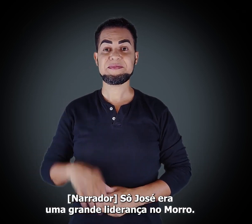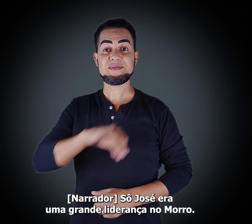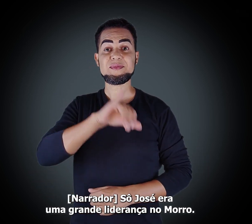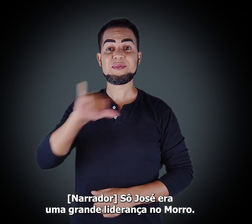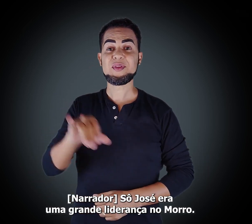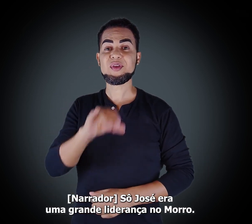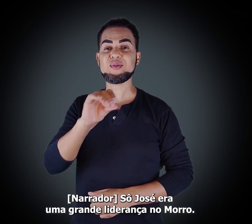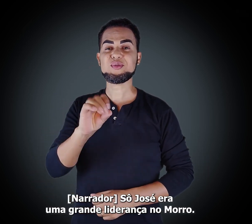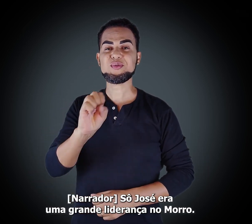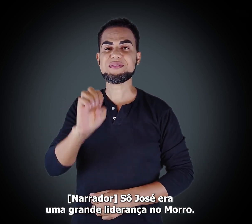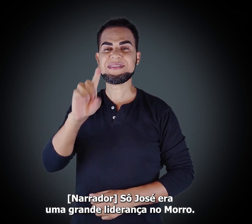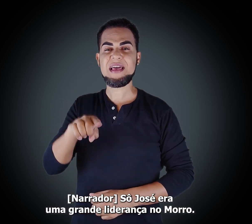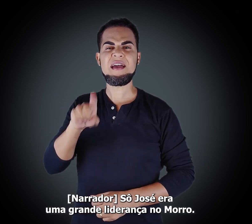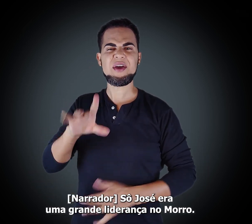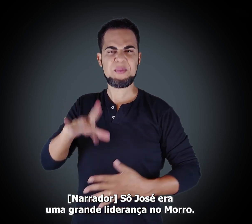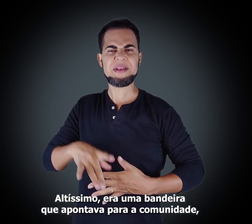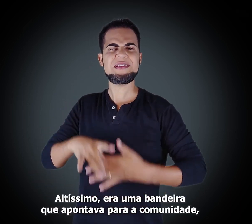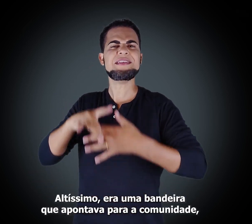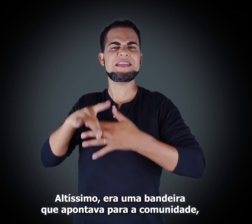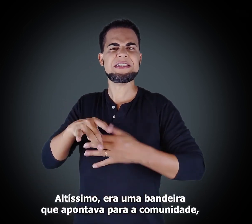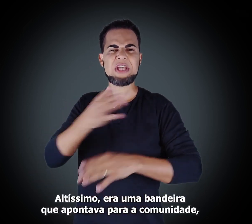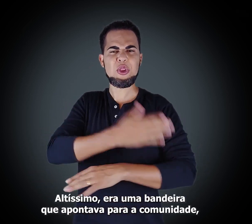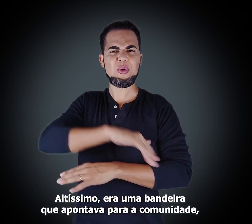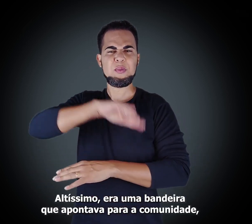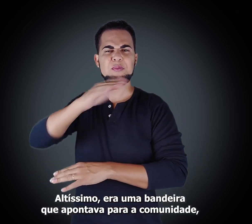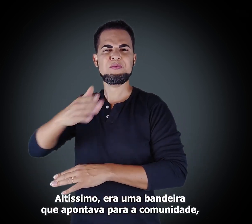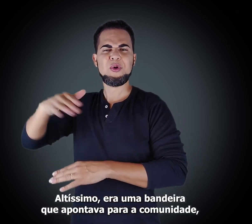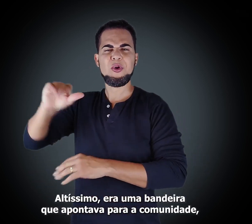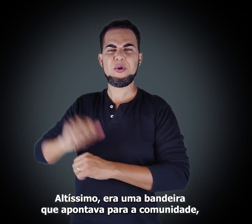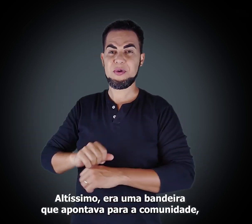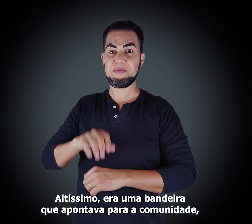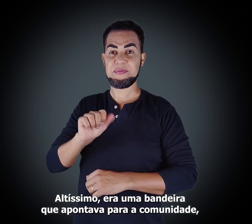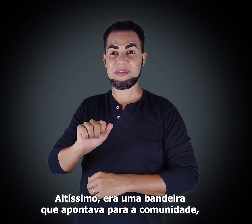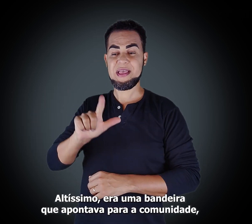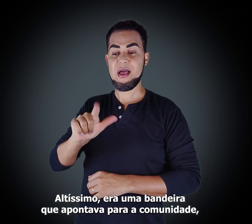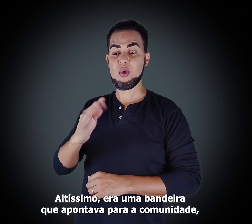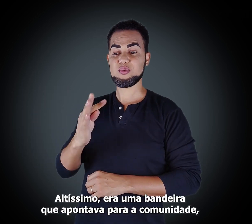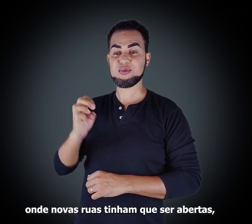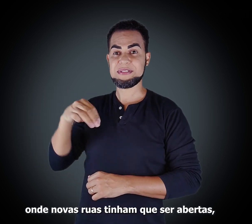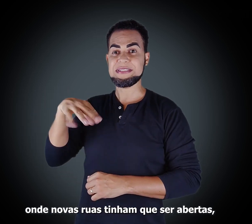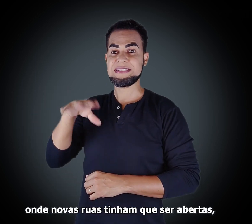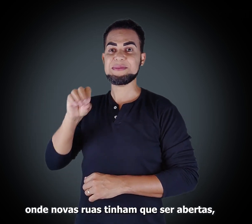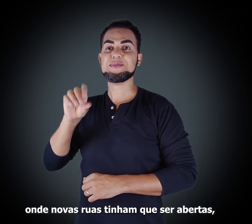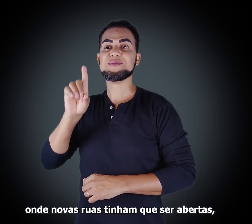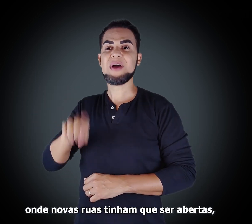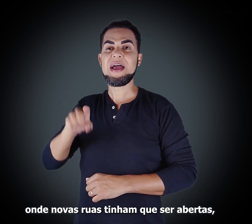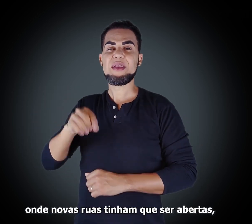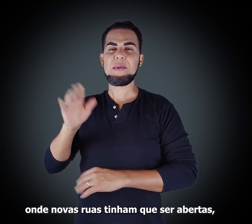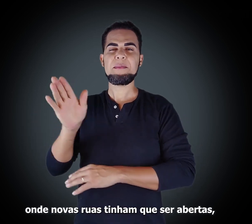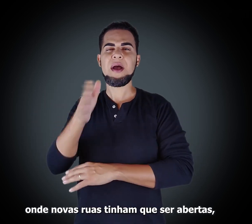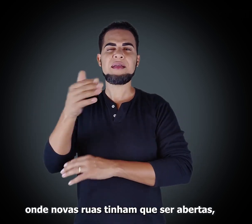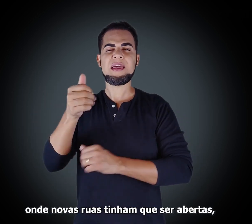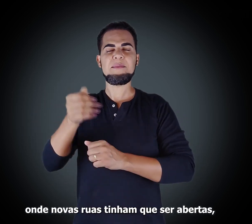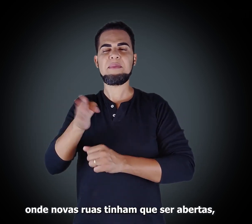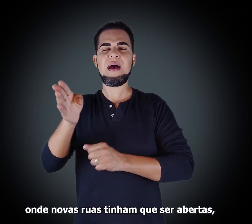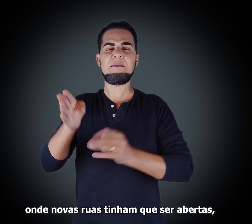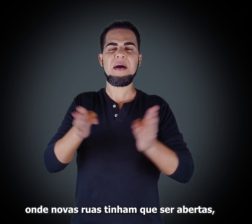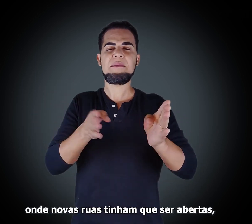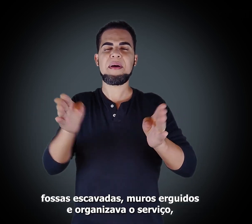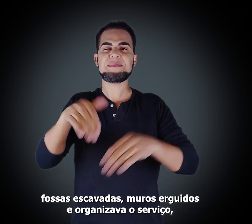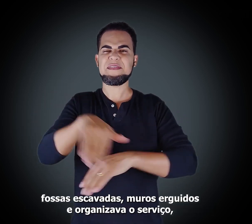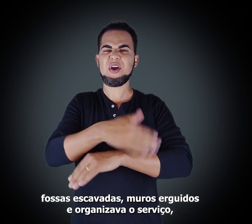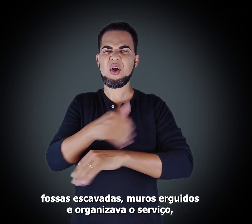São José era uma grande liderança no morro. Altíssimo era uma bandeira que apontava para a comunidade onde novas ruas tinham que ser